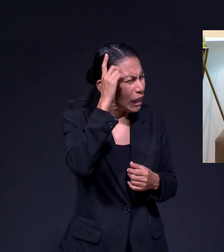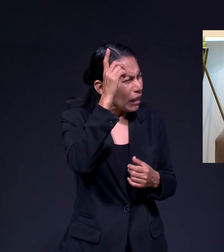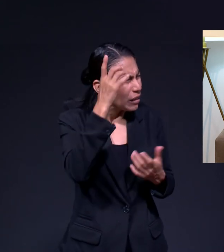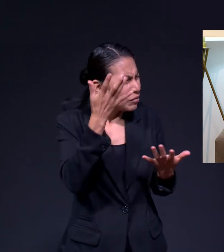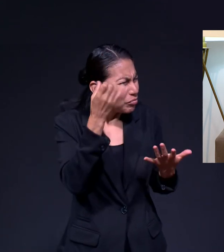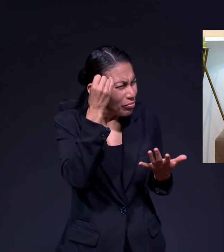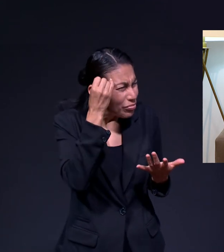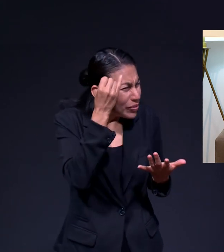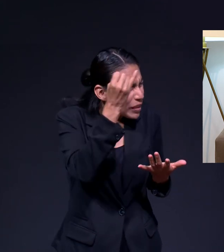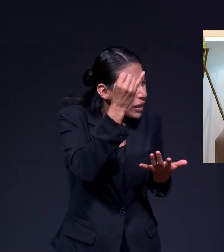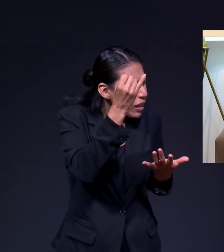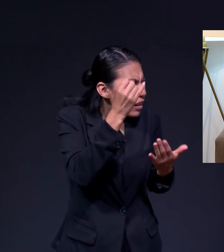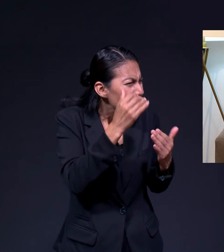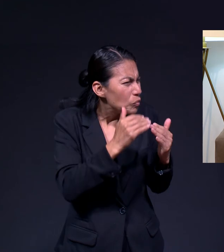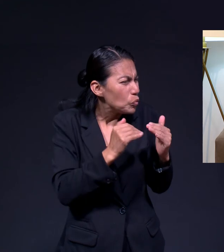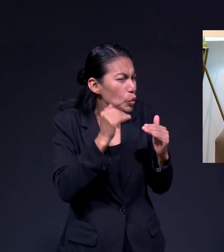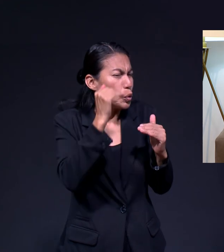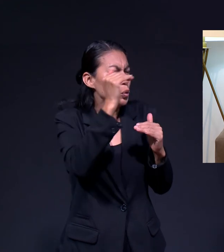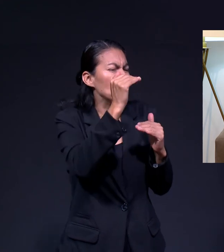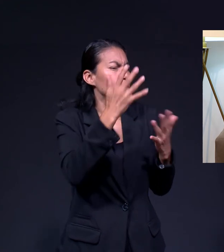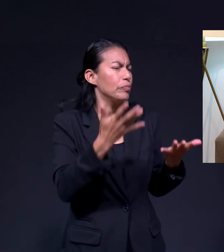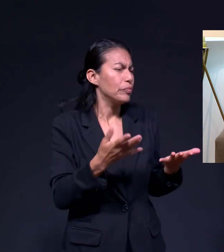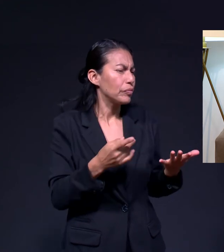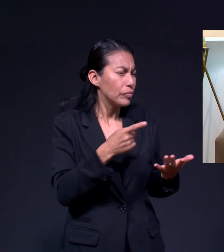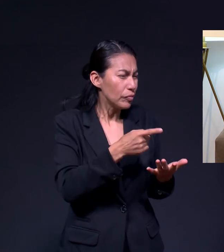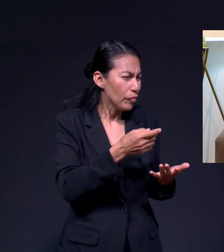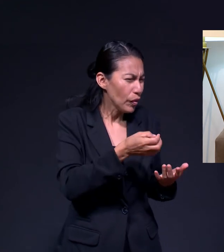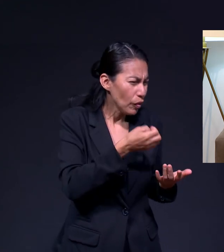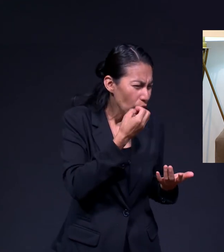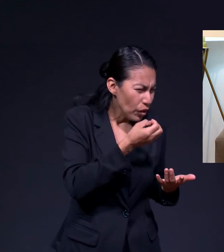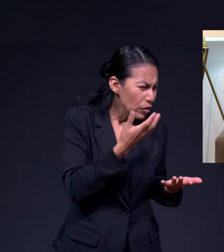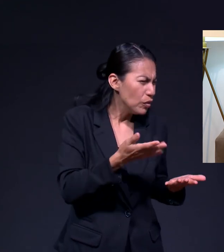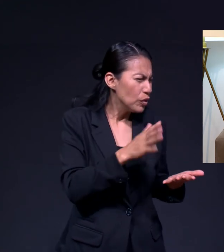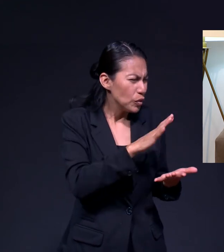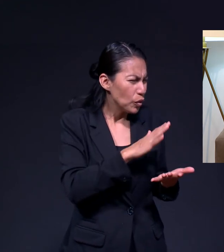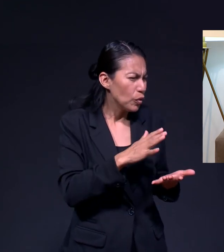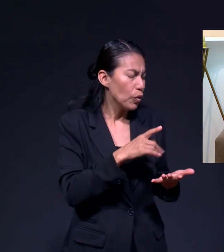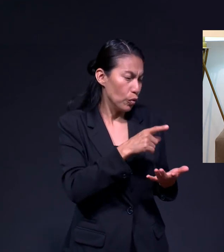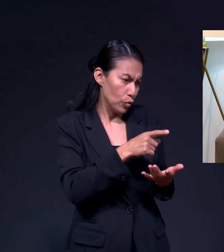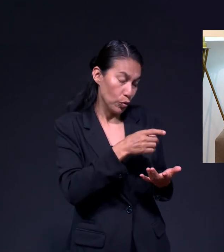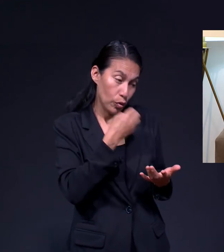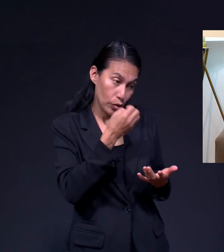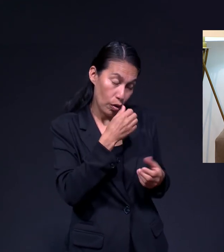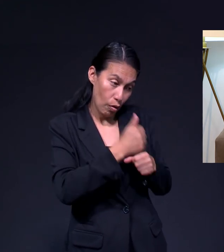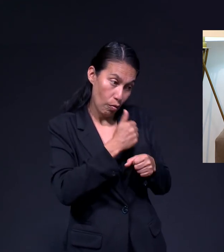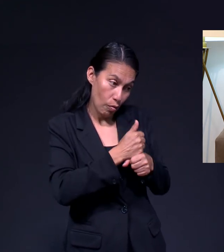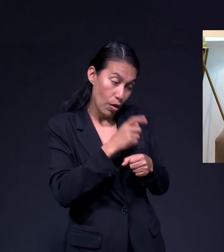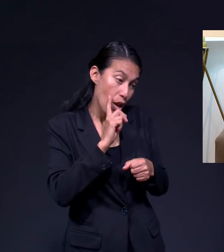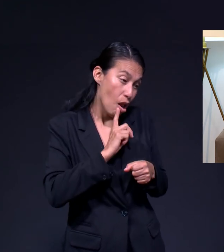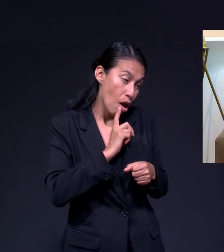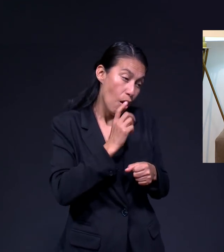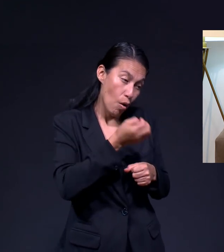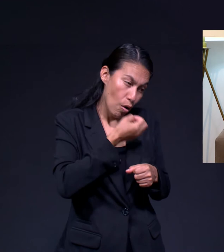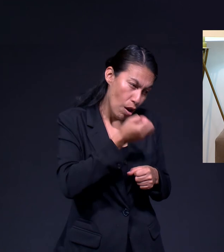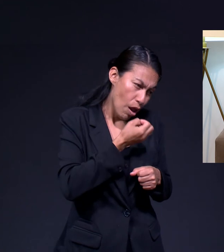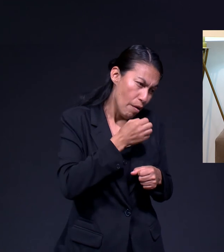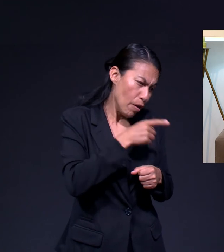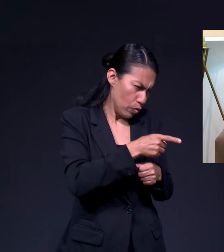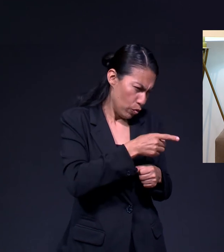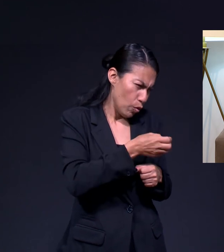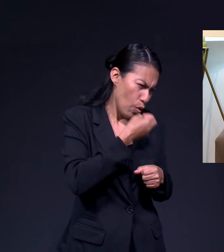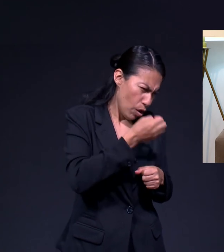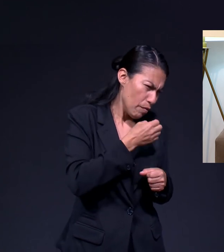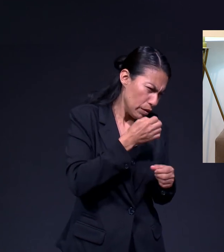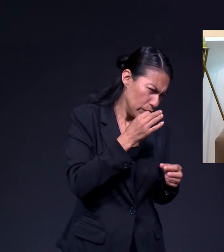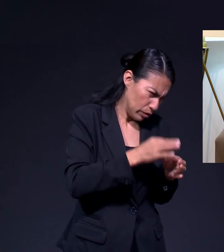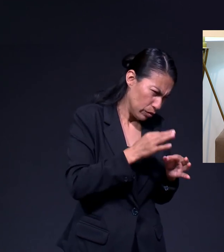supo que en tus oraciones porque en las oraciones de tu abuelita que sostuvieron pero tú